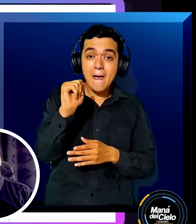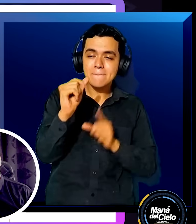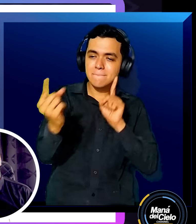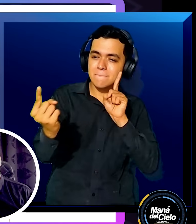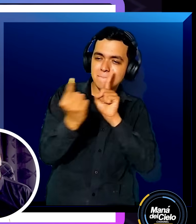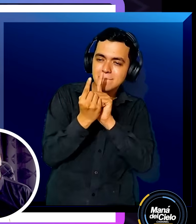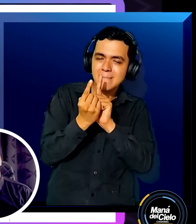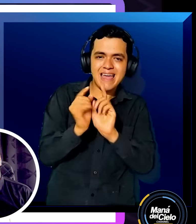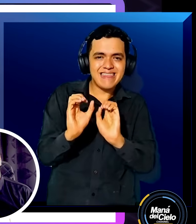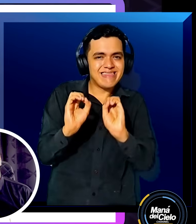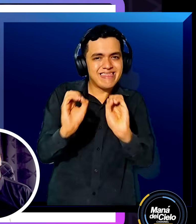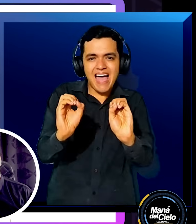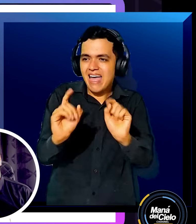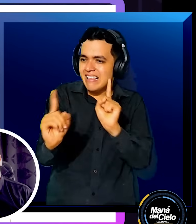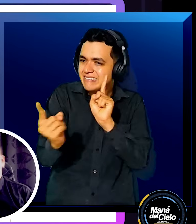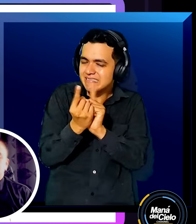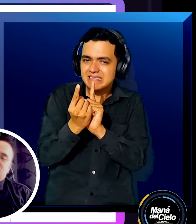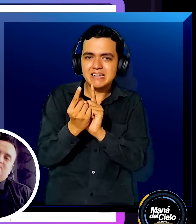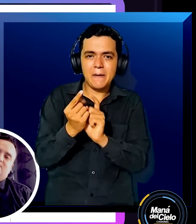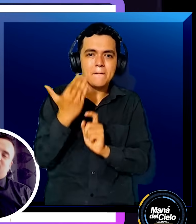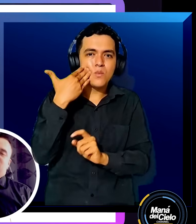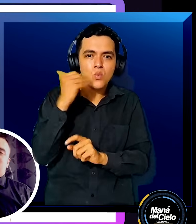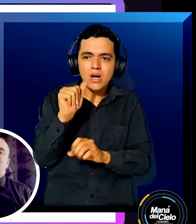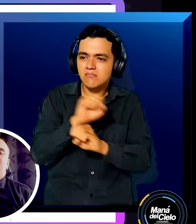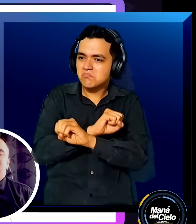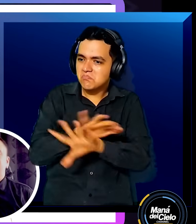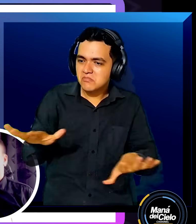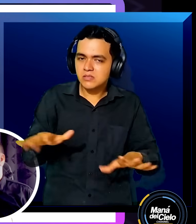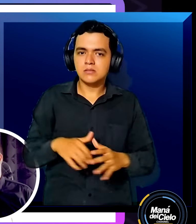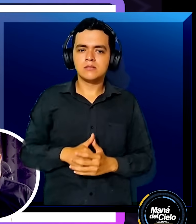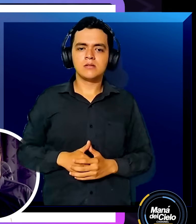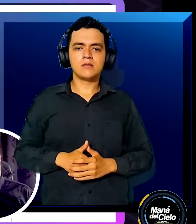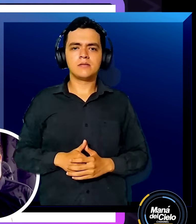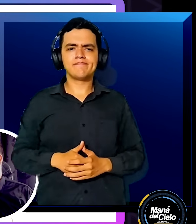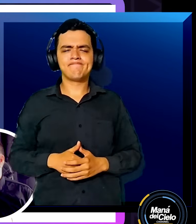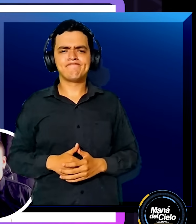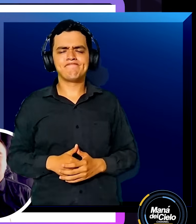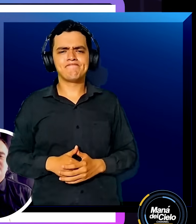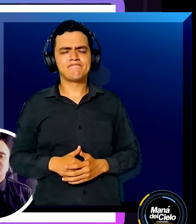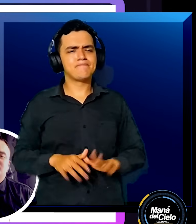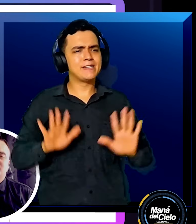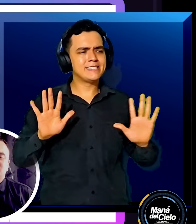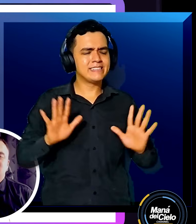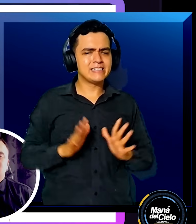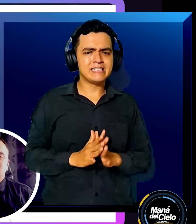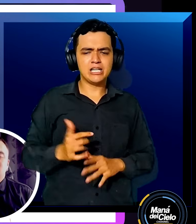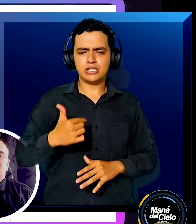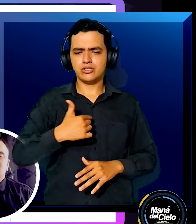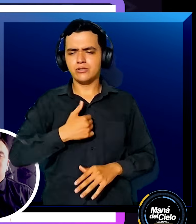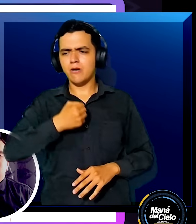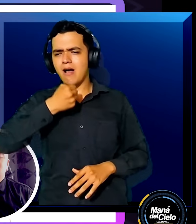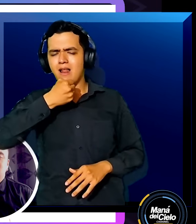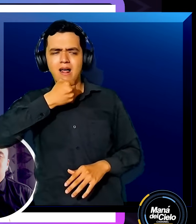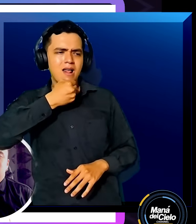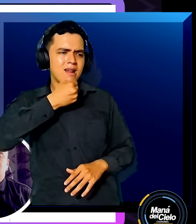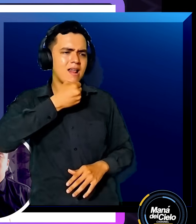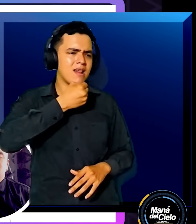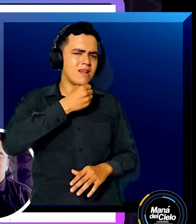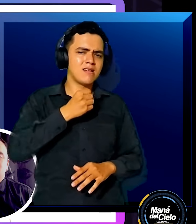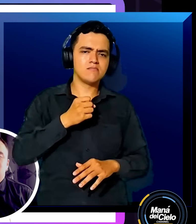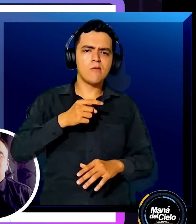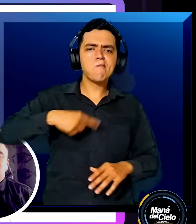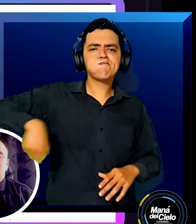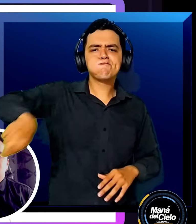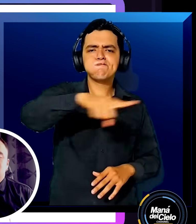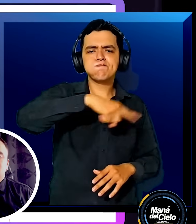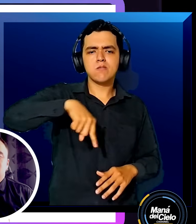lugar tembló y hablaban en nuevas lenguas. Eso es lo que tienen que hacer nuestras oraciones, estremecer. Alabanzas al Señor. Pero